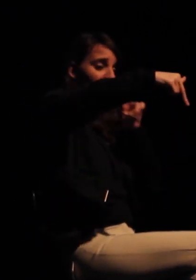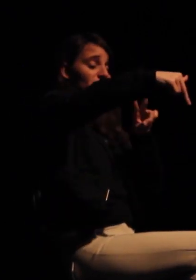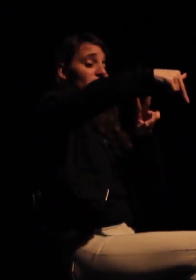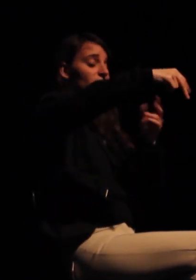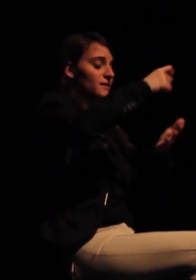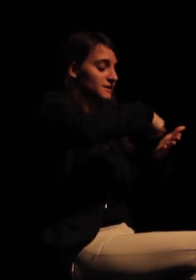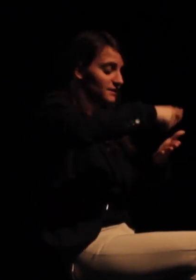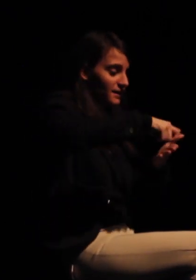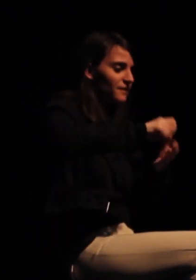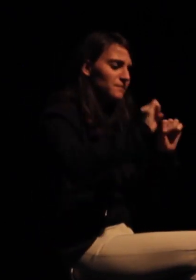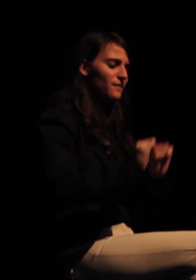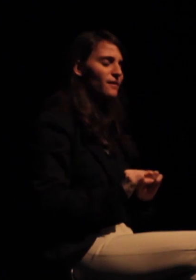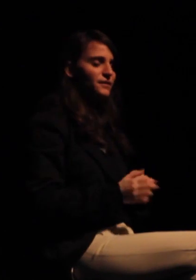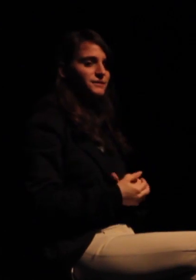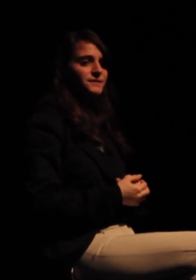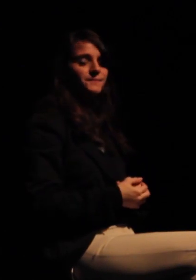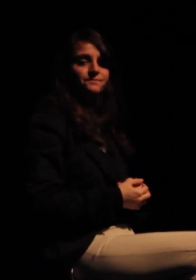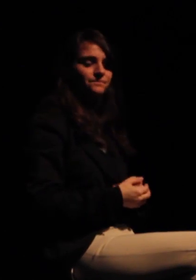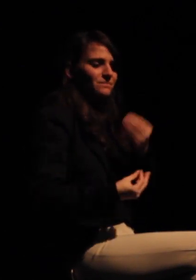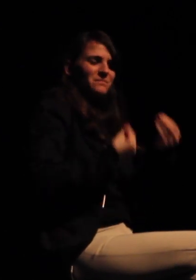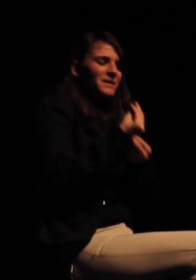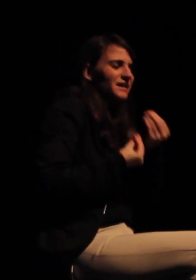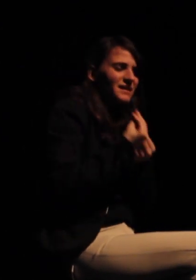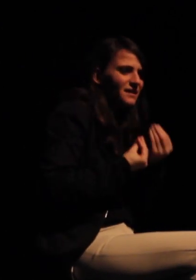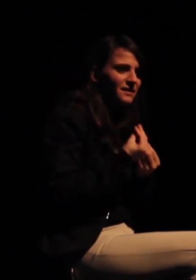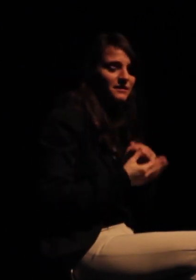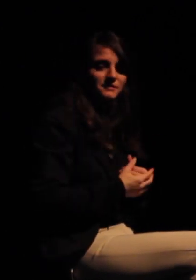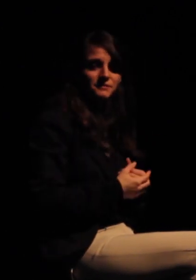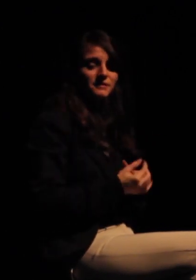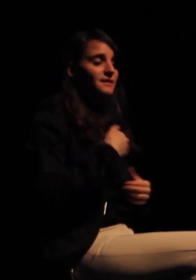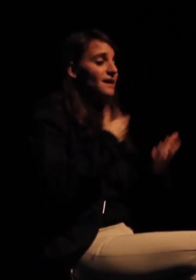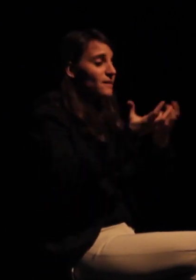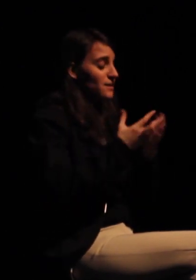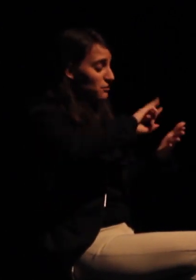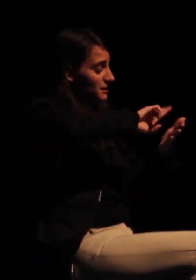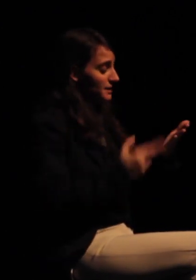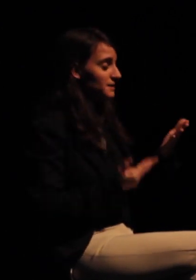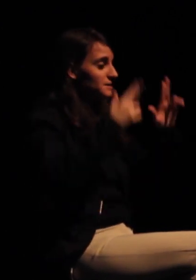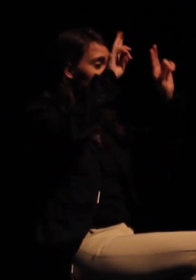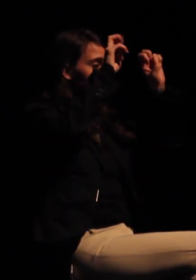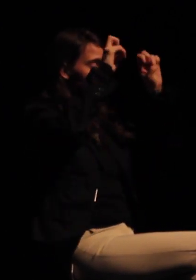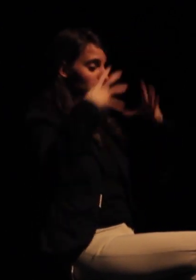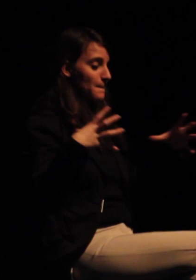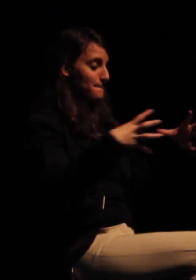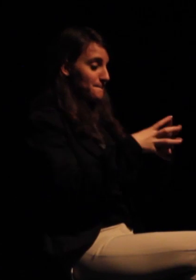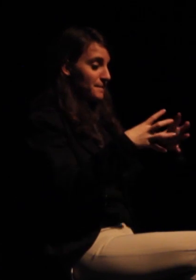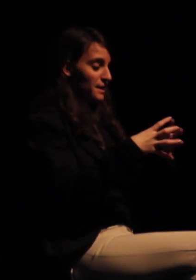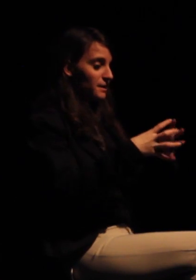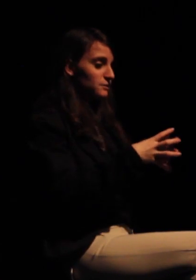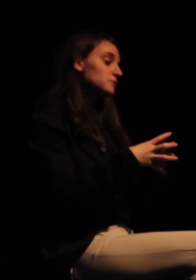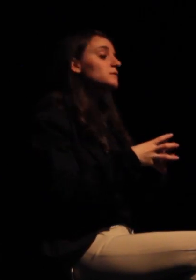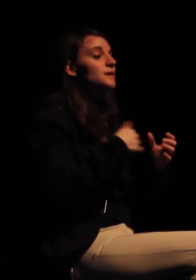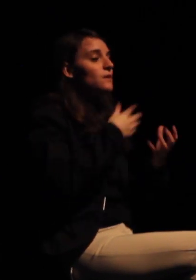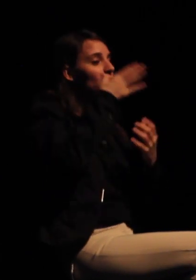e tal. Mas o que é isso, Dona Lourdes? Eu quero uma redação sobre o nosso bairro. Eu quero